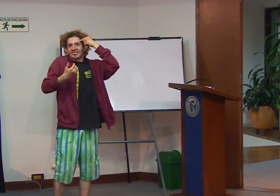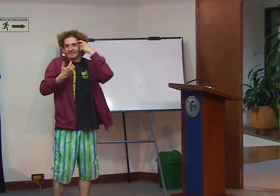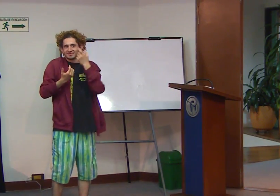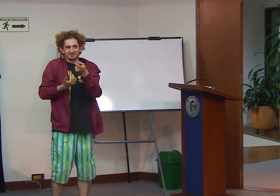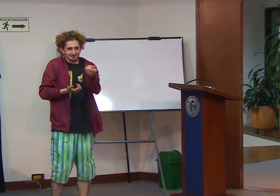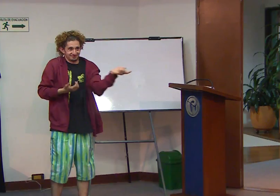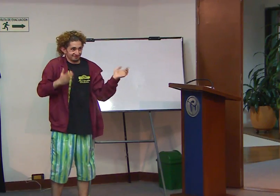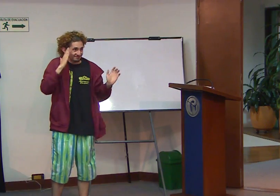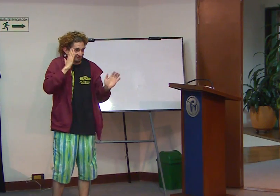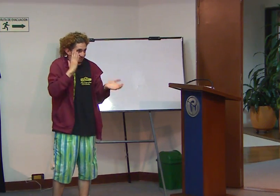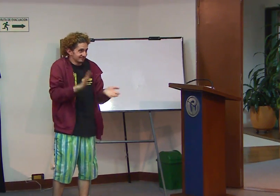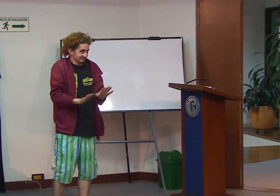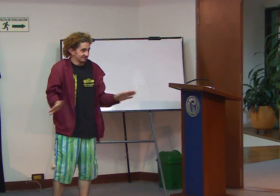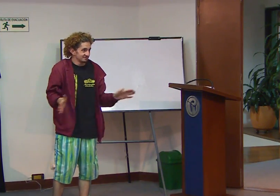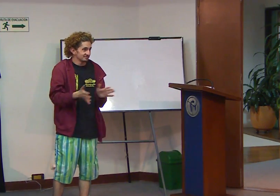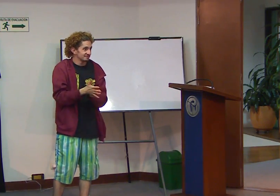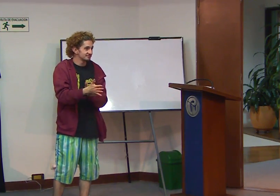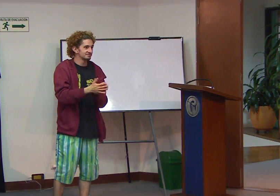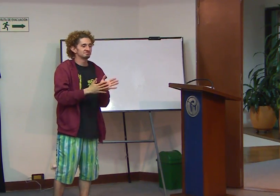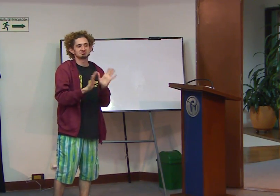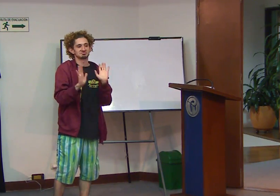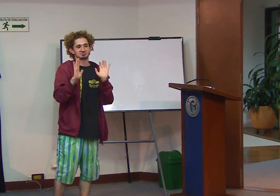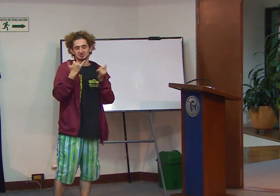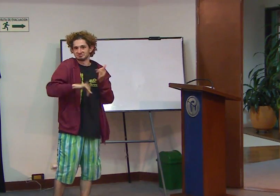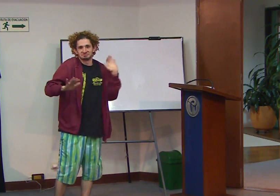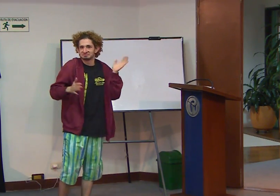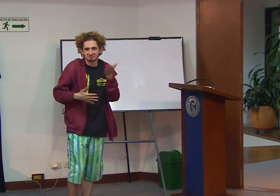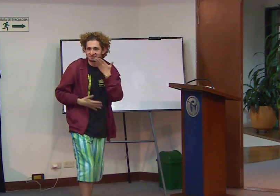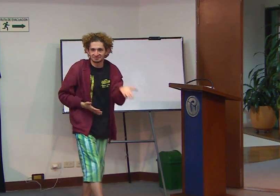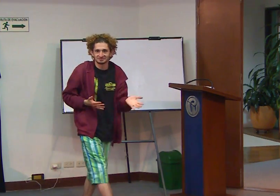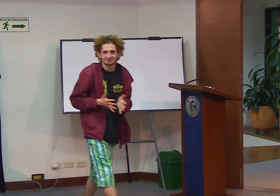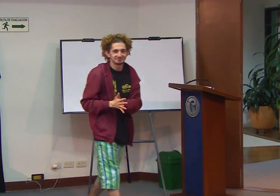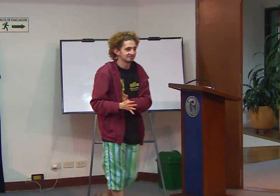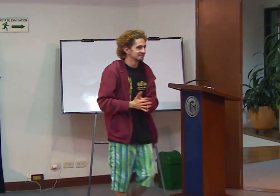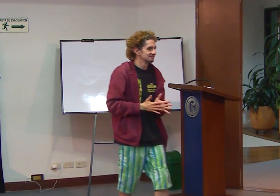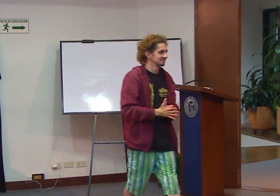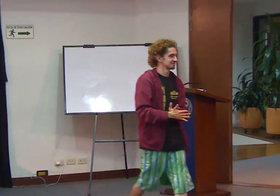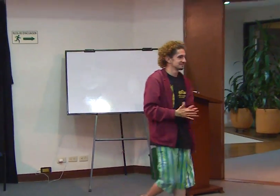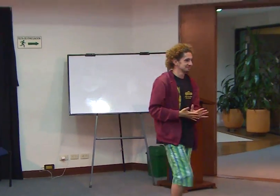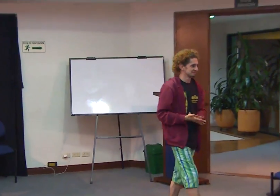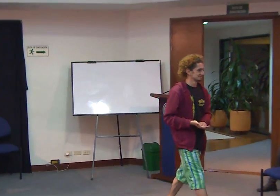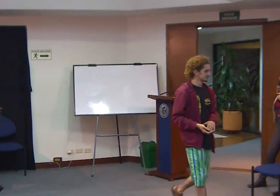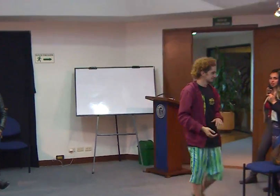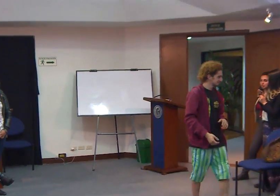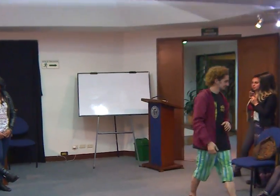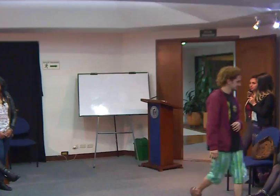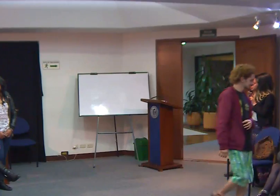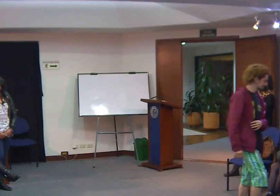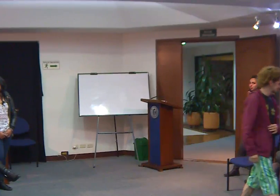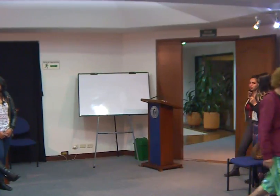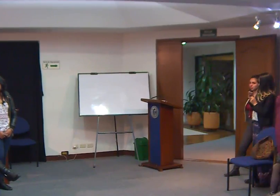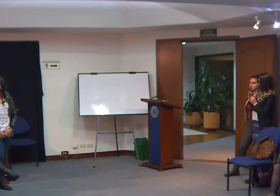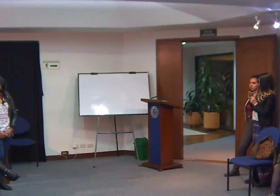lo conmueve y relaciona un poco como la situación que yo viví en ese momento. Entonces, muchísimas gracias.